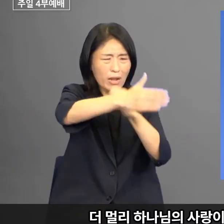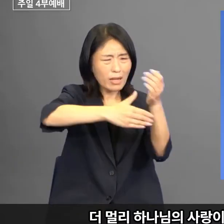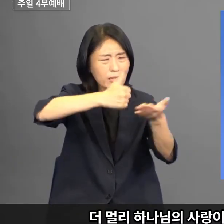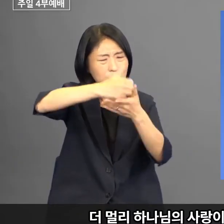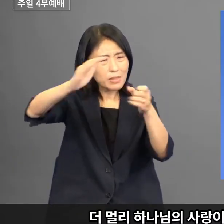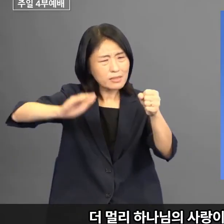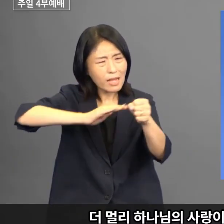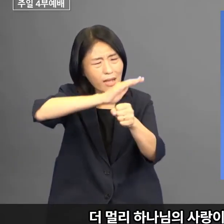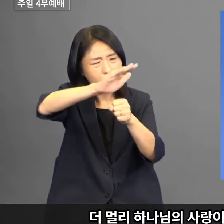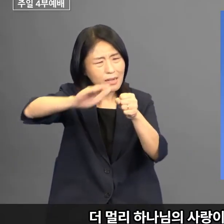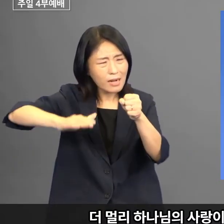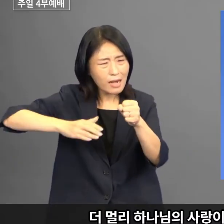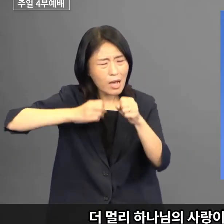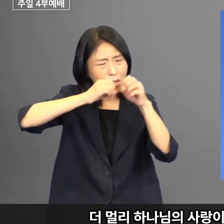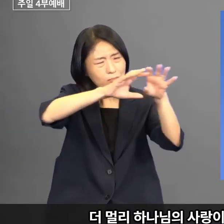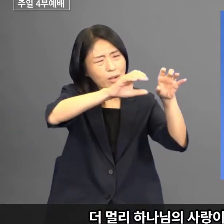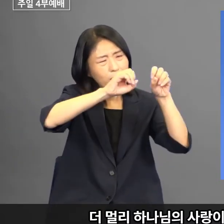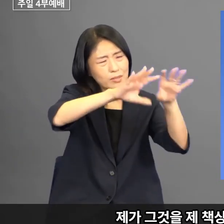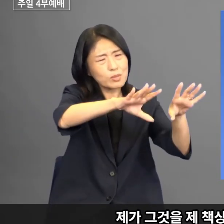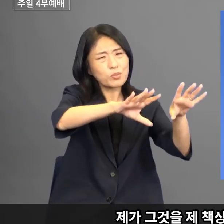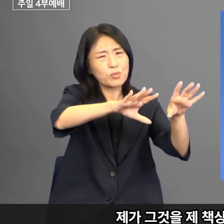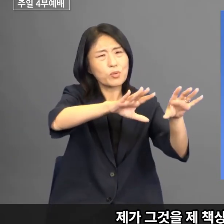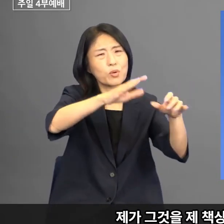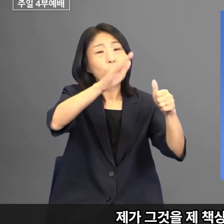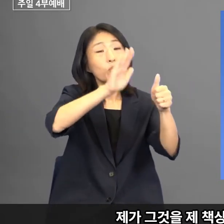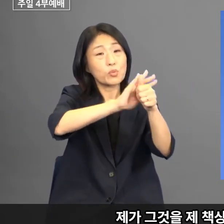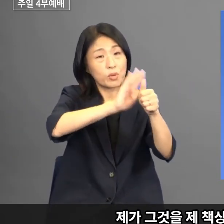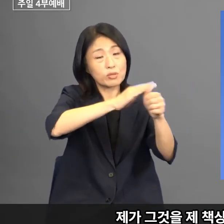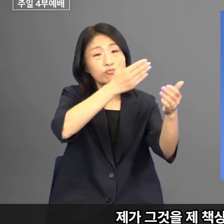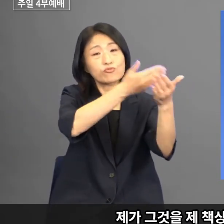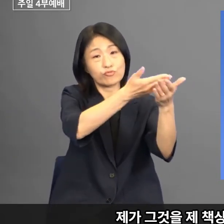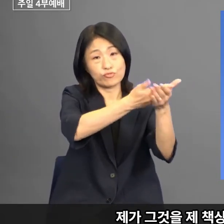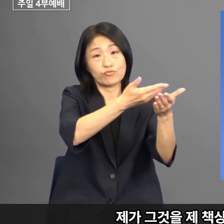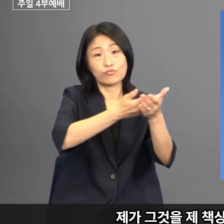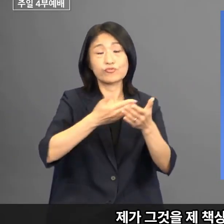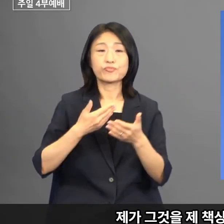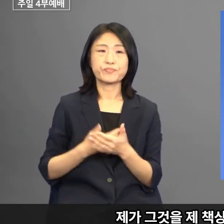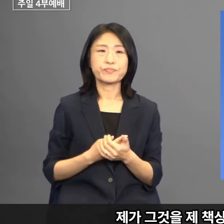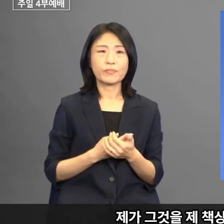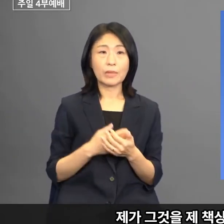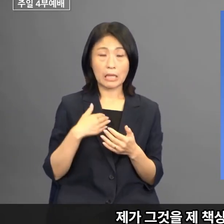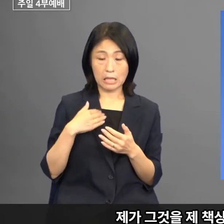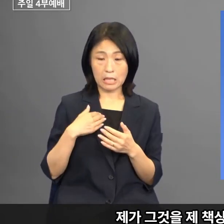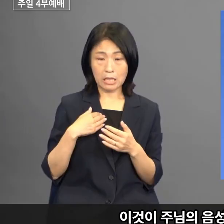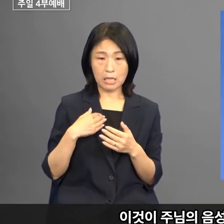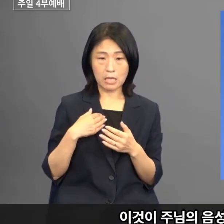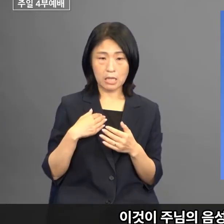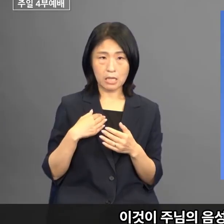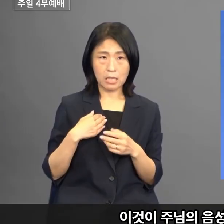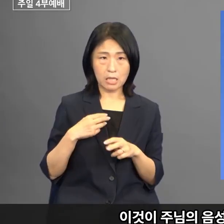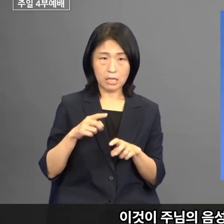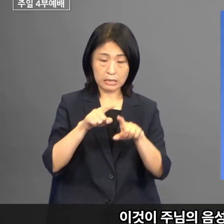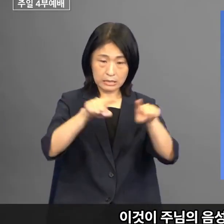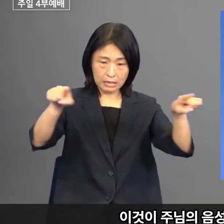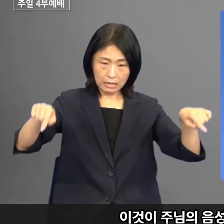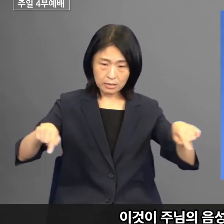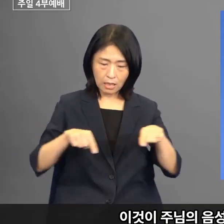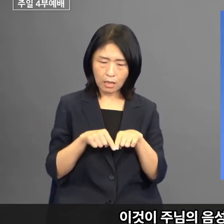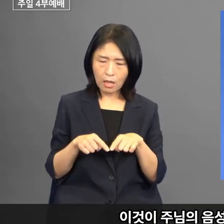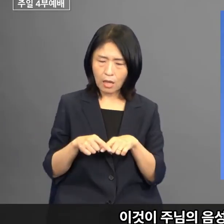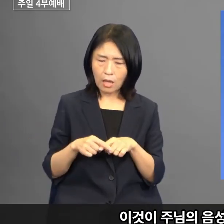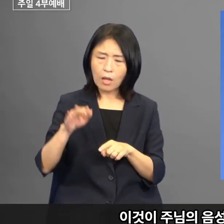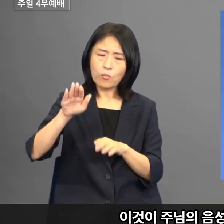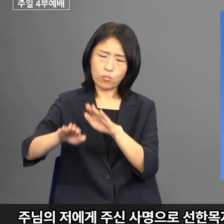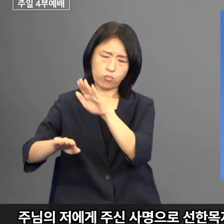흘러갈 수 있도록 해주세요. 제가 그것을 제 책상에 두는 이유가 있어요. 이것이 주님의 음성으로 들려졌기